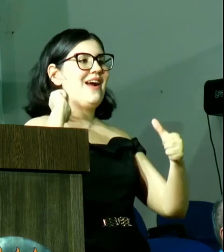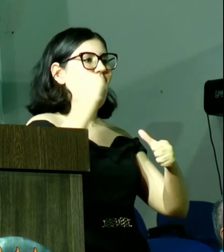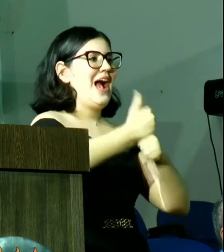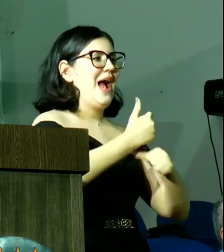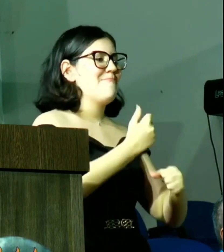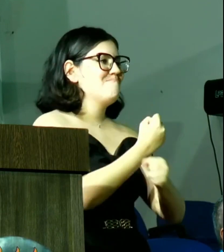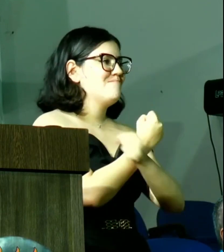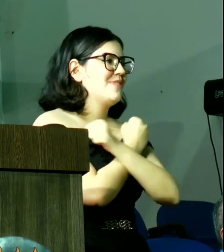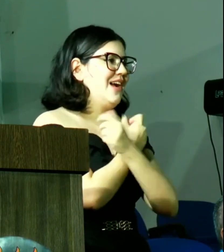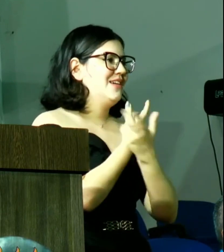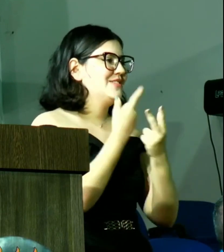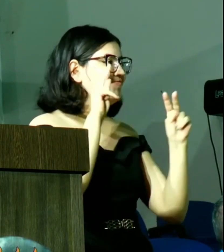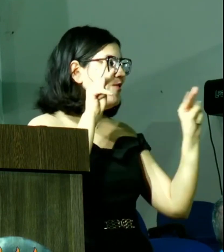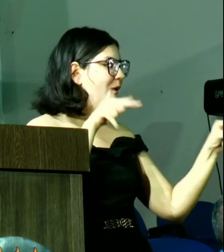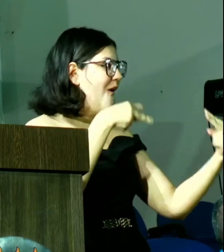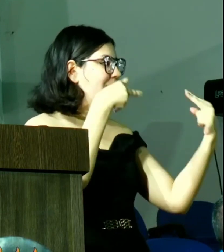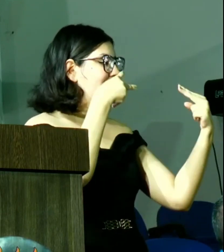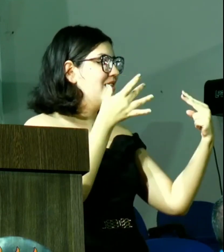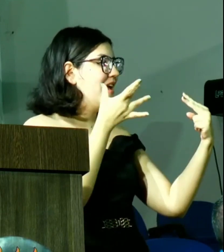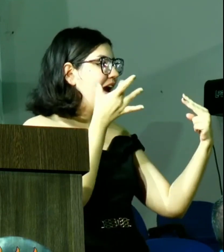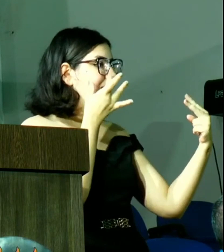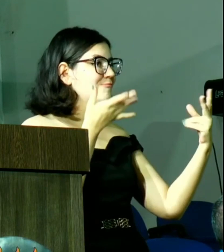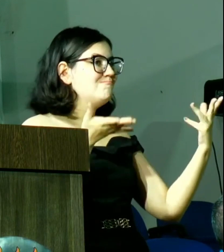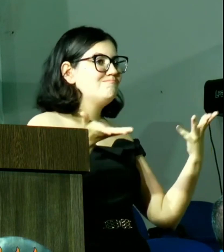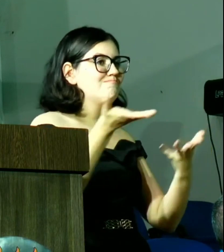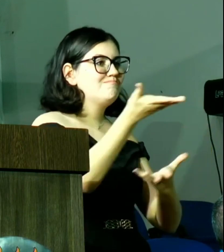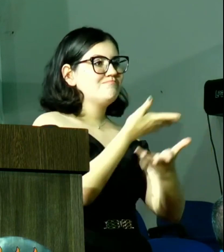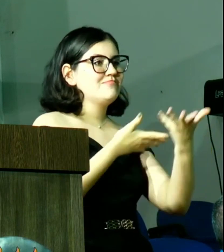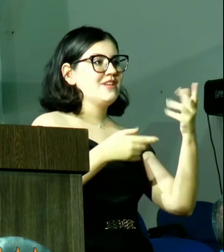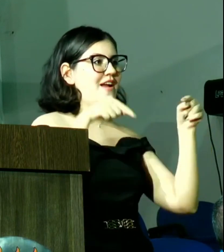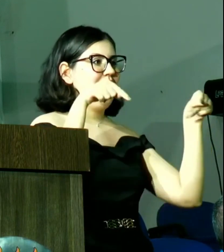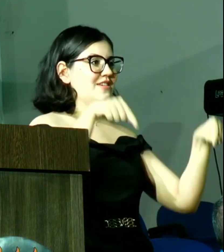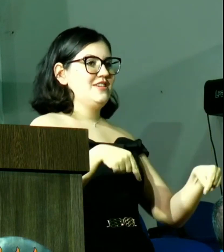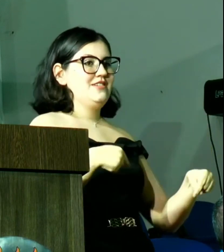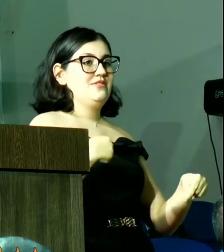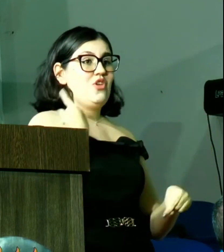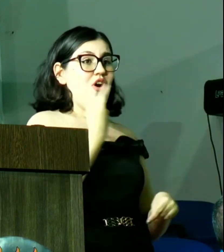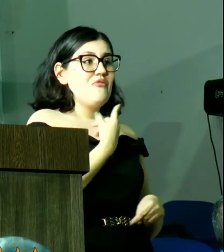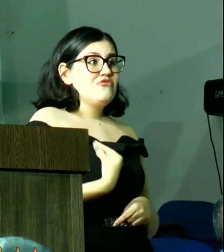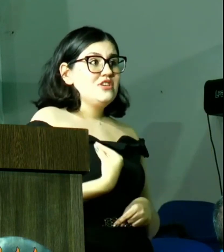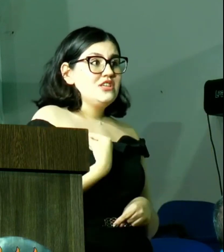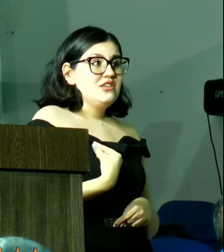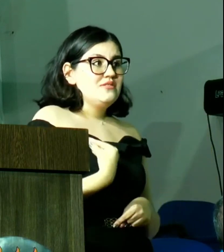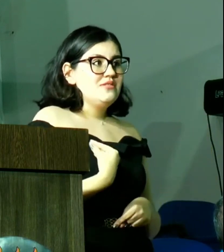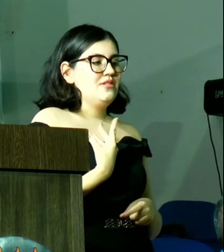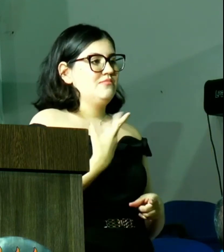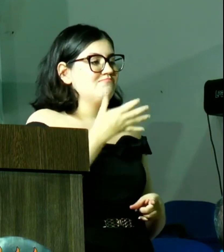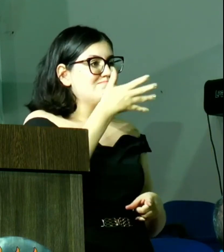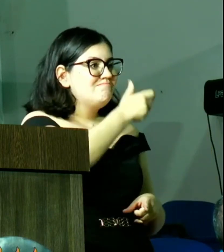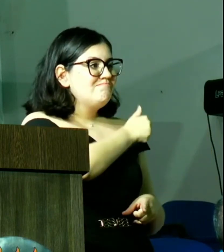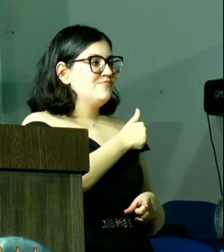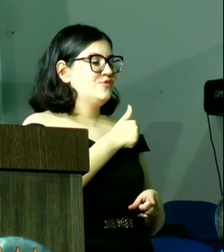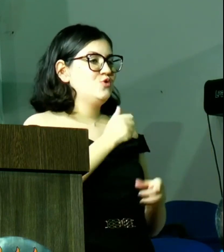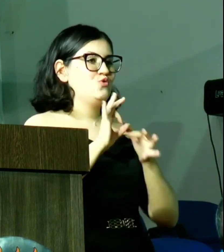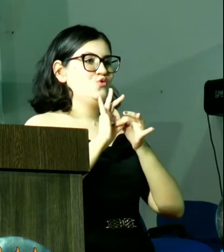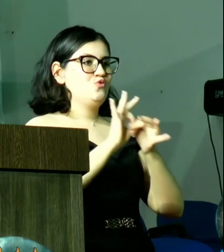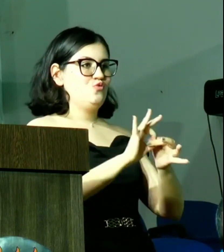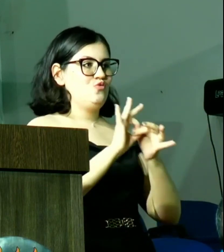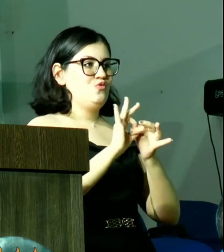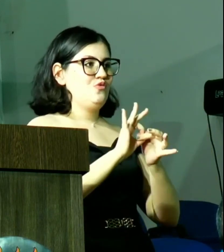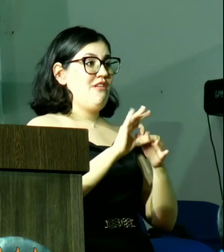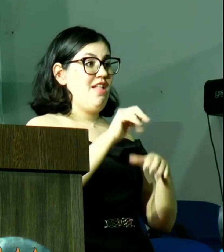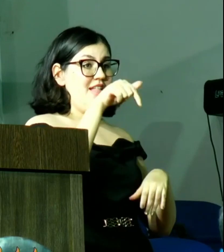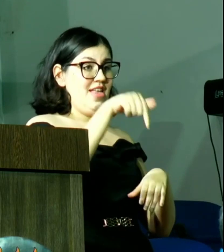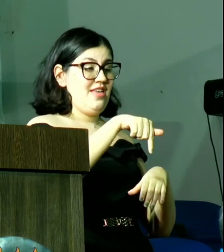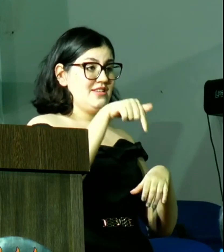no olhar e a comunhão de estarmos aqui, vivos e juntos, nesse ritual que marca o fim de um